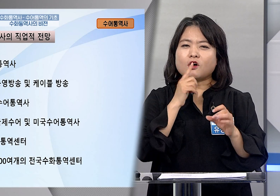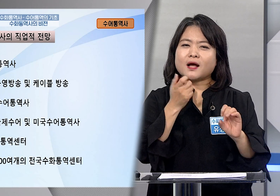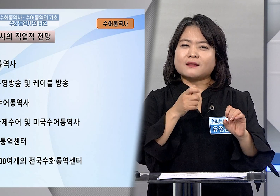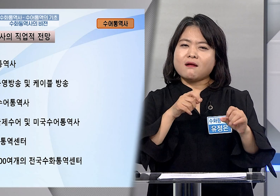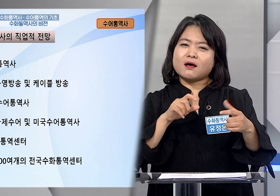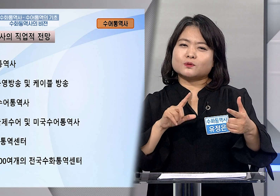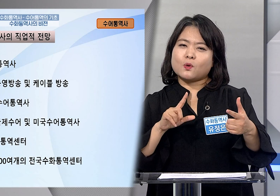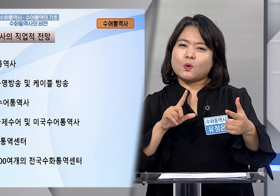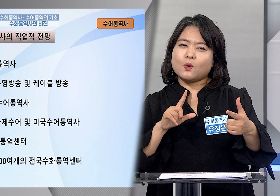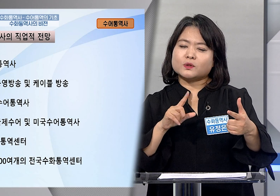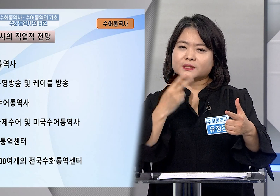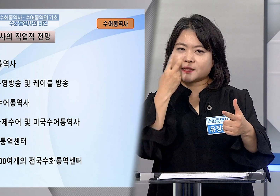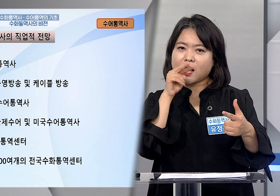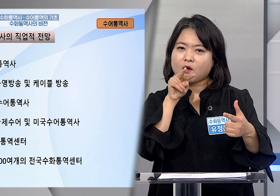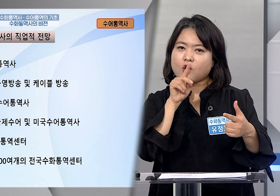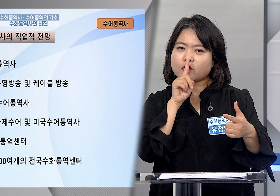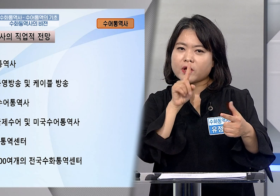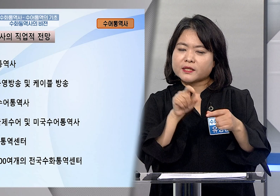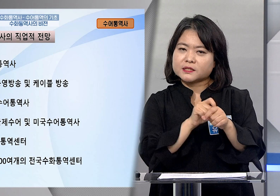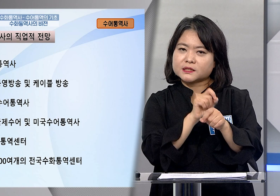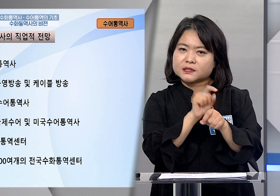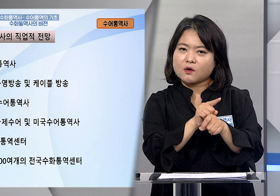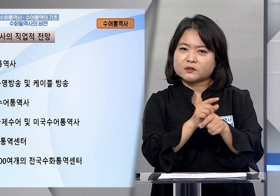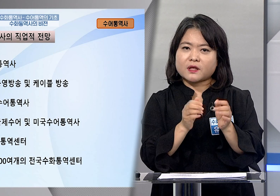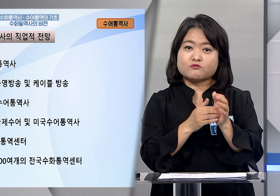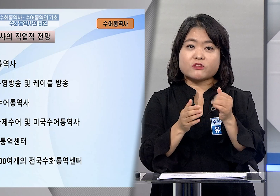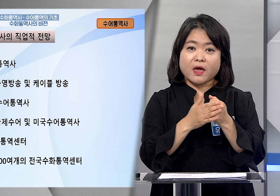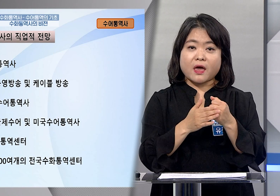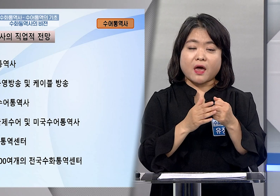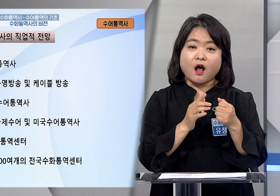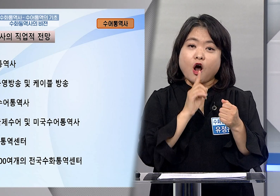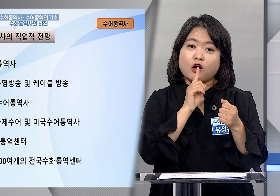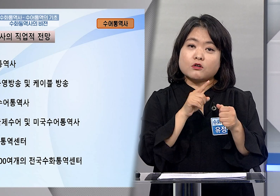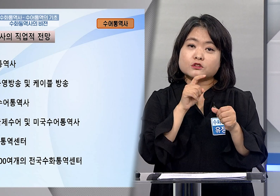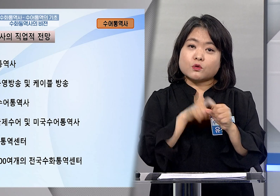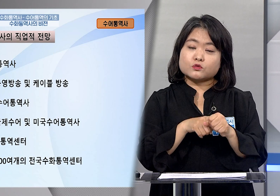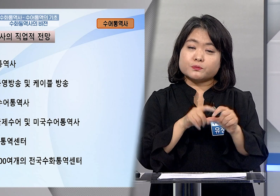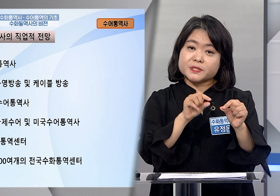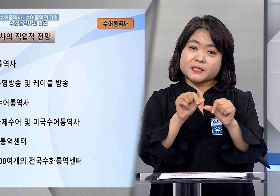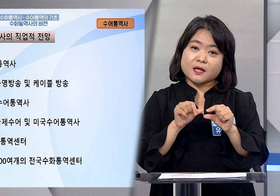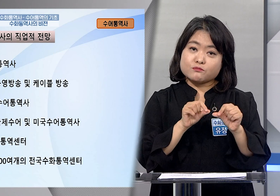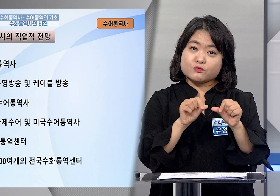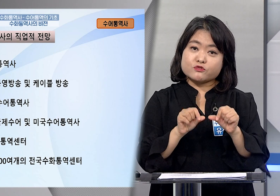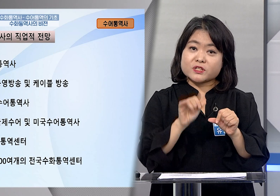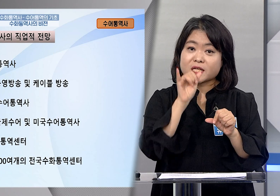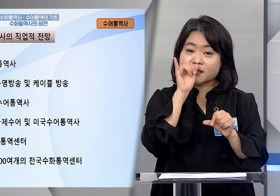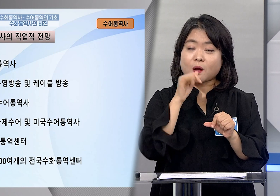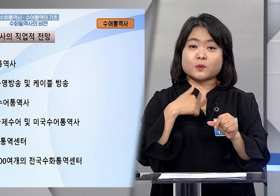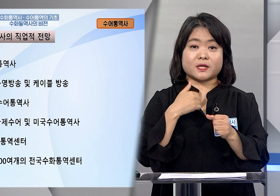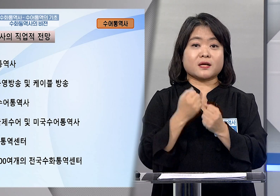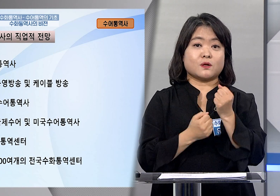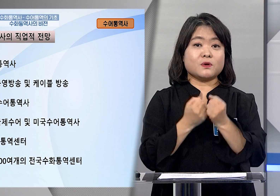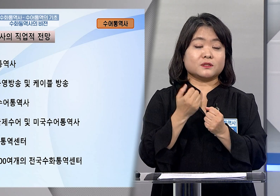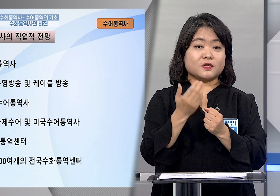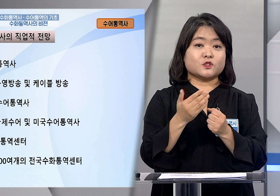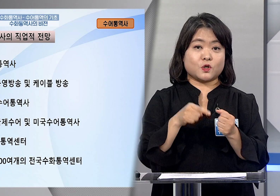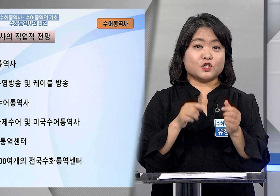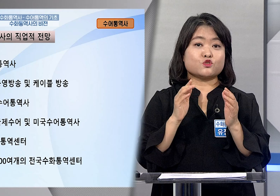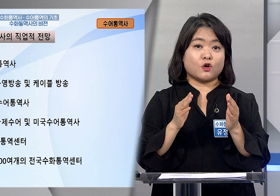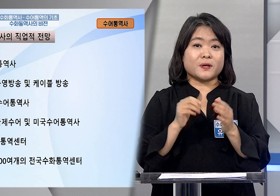언어가 달라도 시각 언어의 특성 때문에 언어적으로 비슷한 부분들이 있다고 제가 설명을 드렸죠. 이